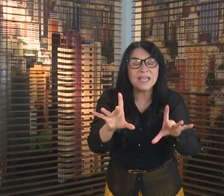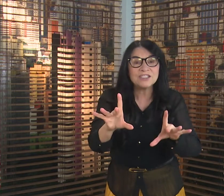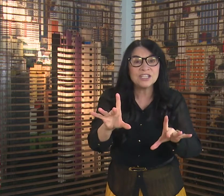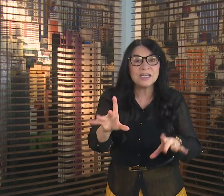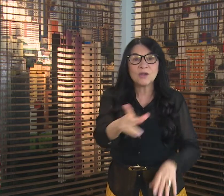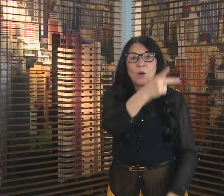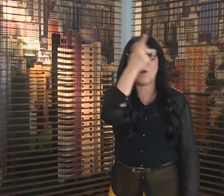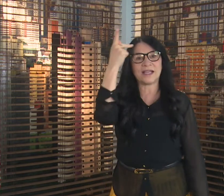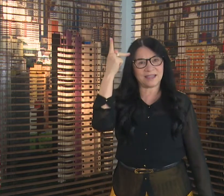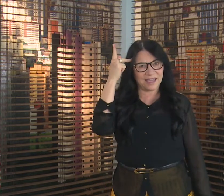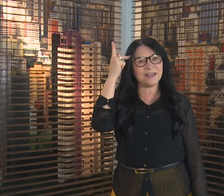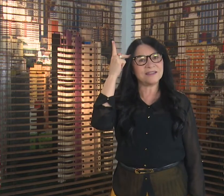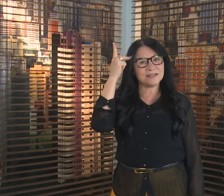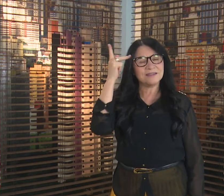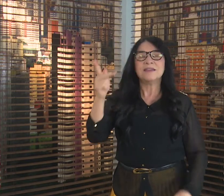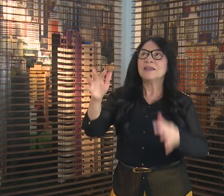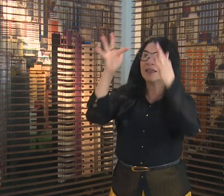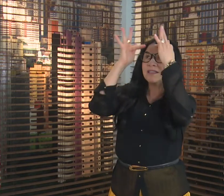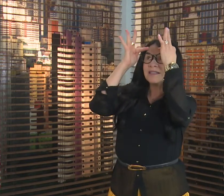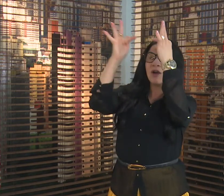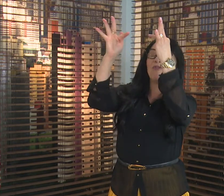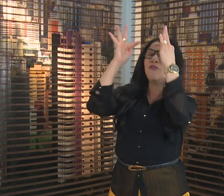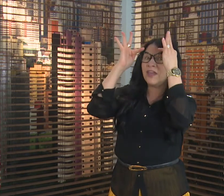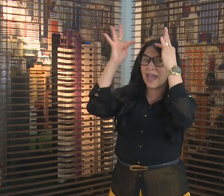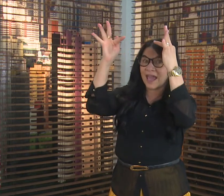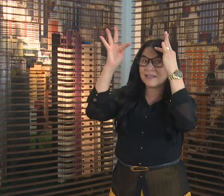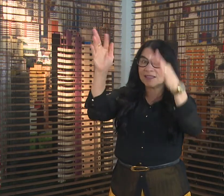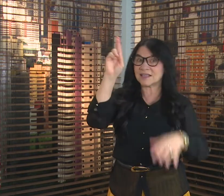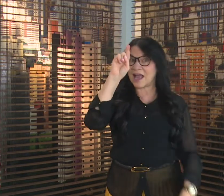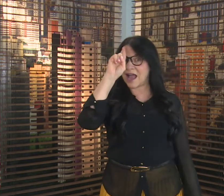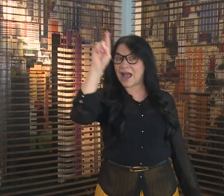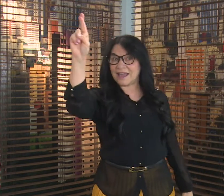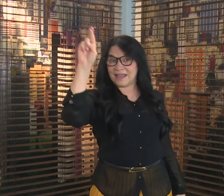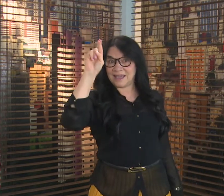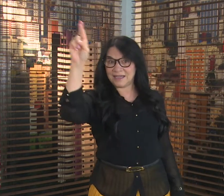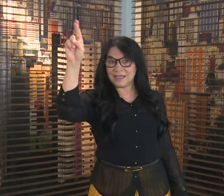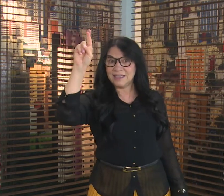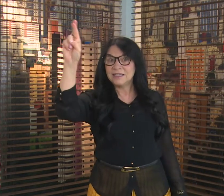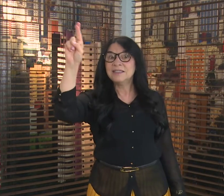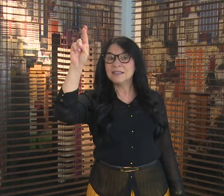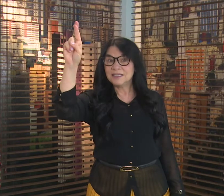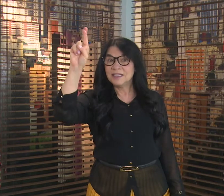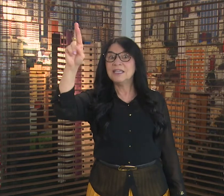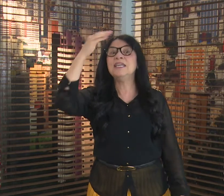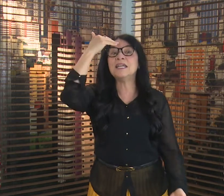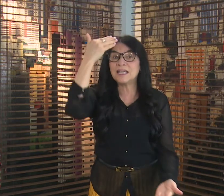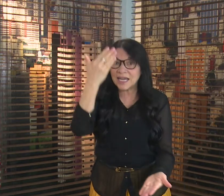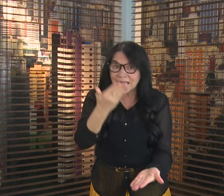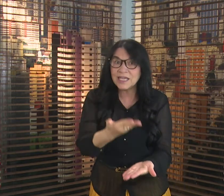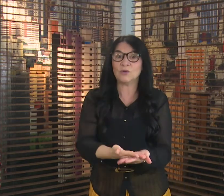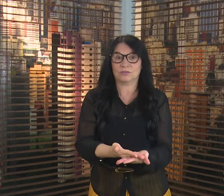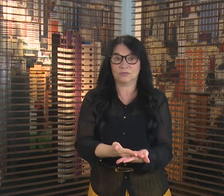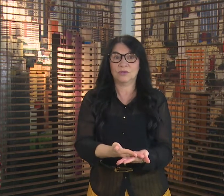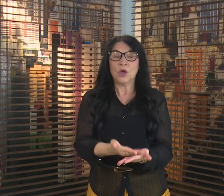Somente com aqueles que são fiéis a Ele e creiam.